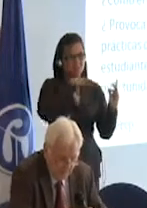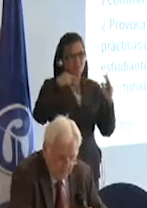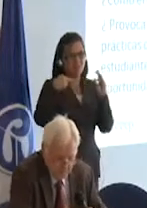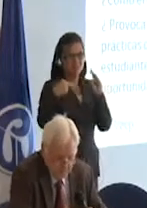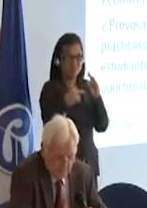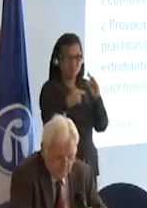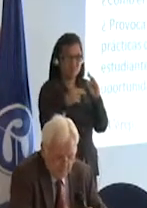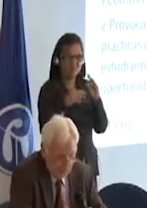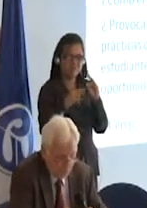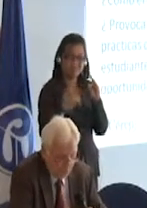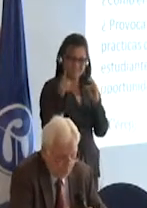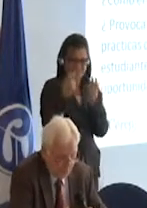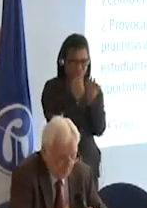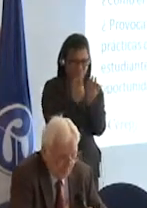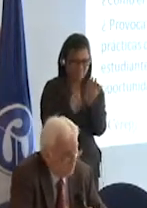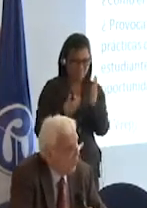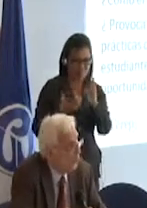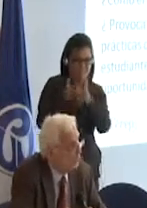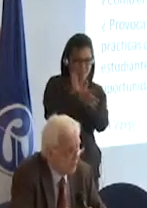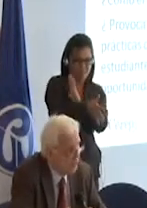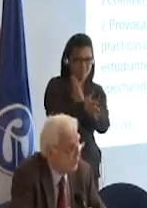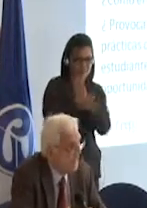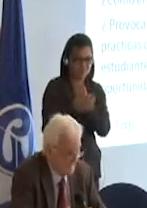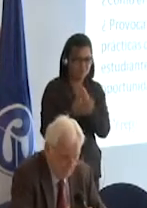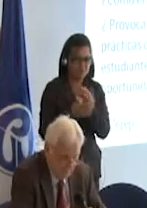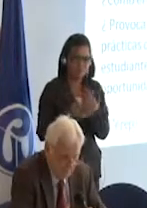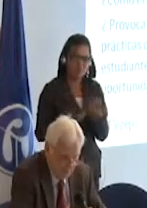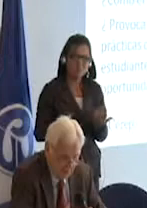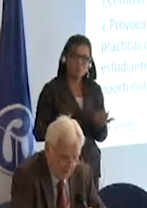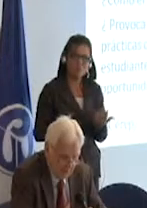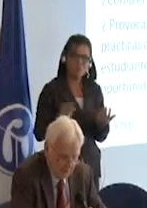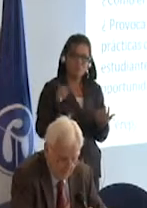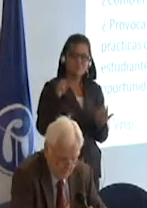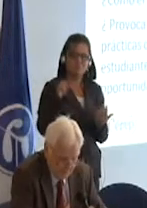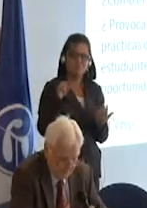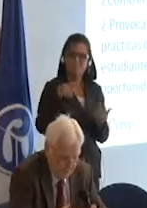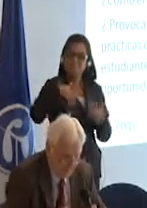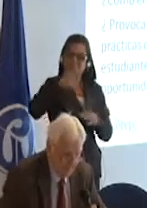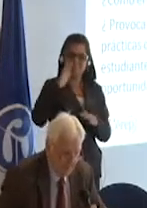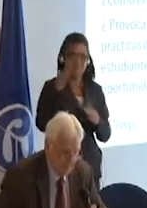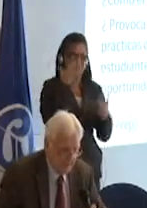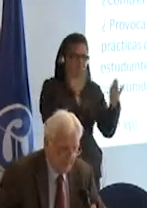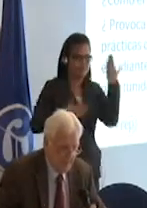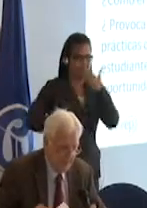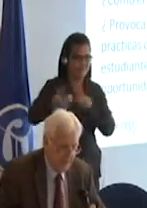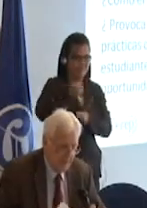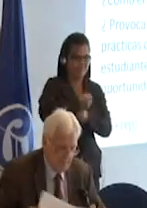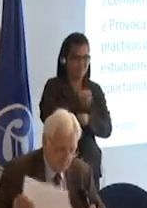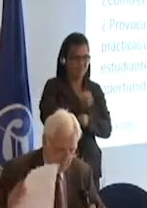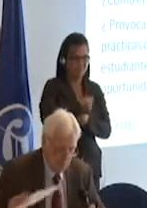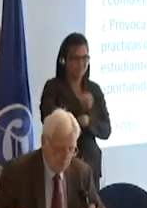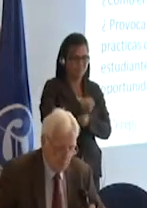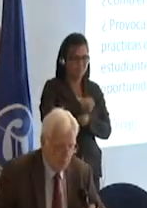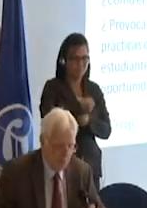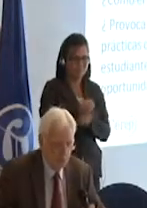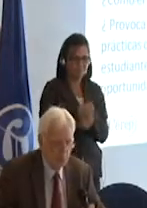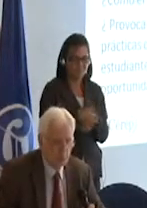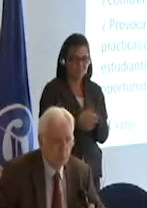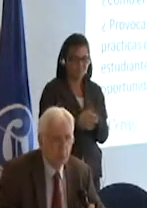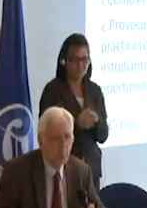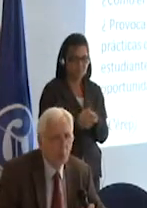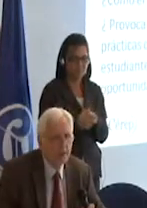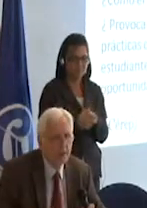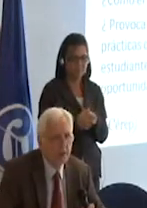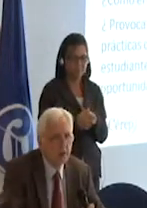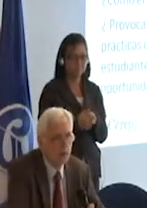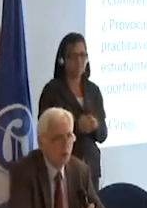parler se réfère au champ de l'analyse du travail. Et dans